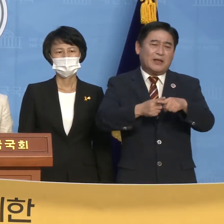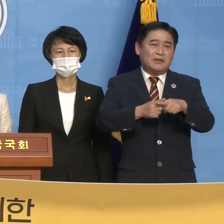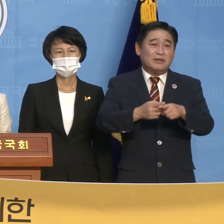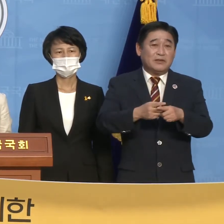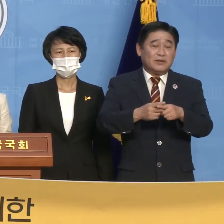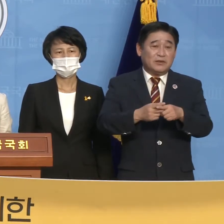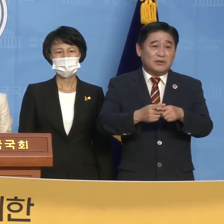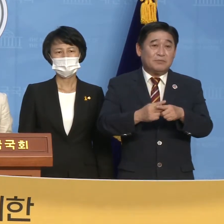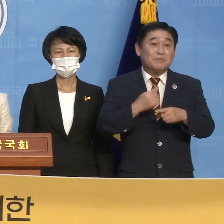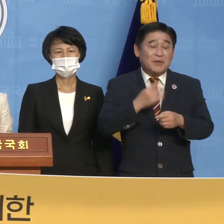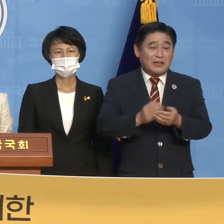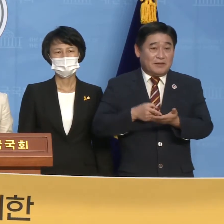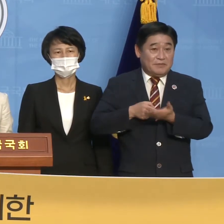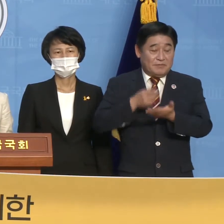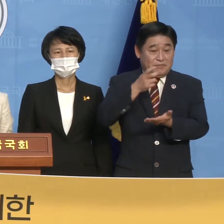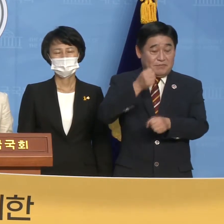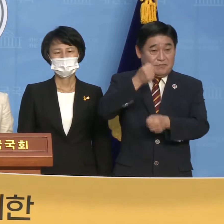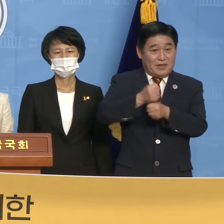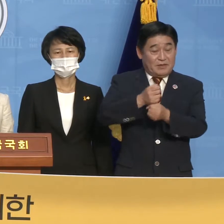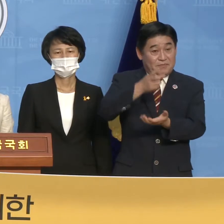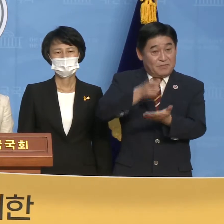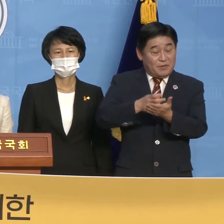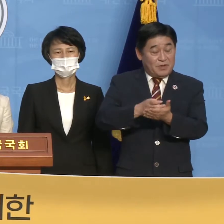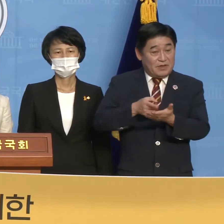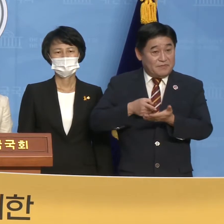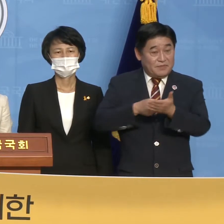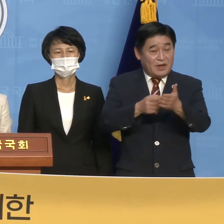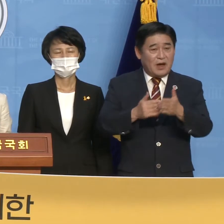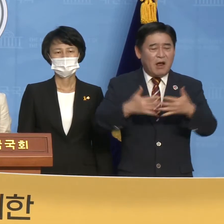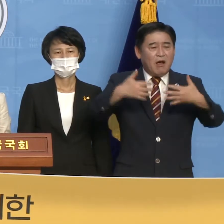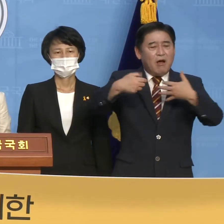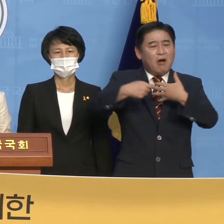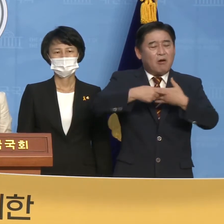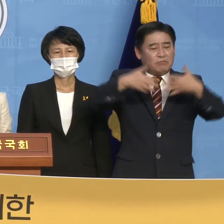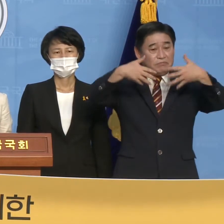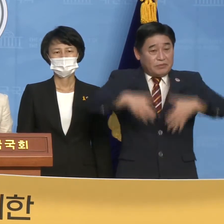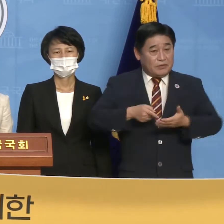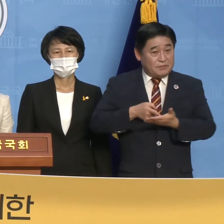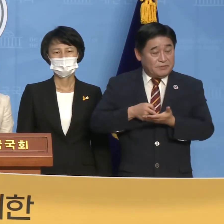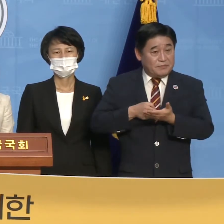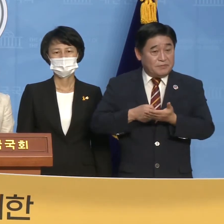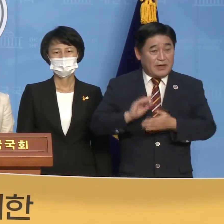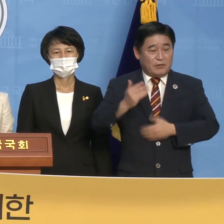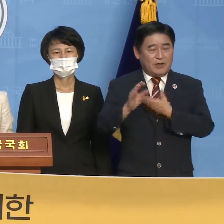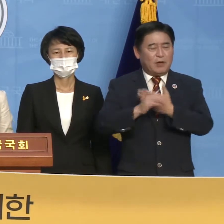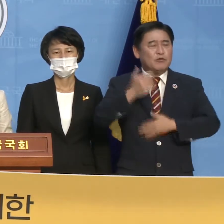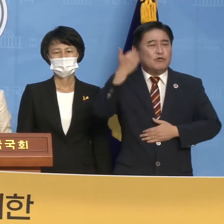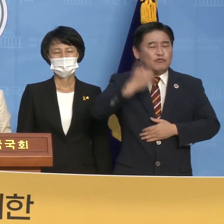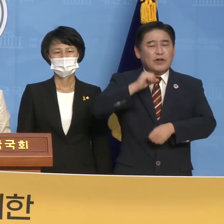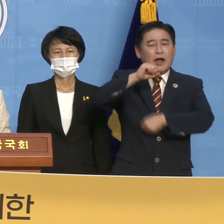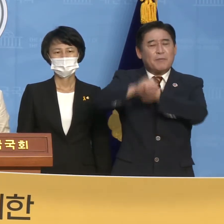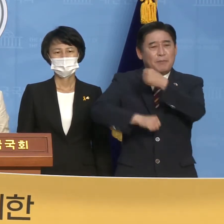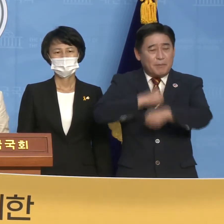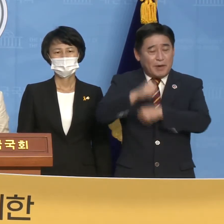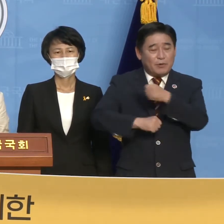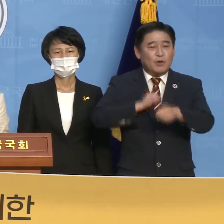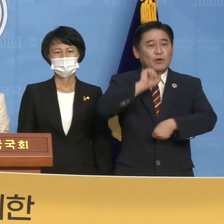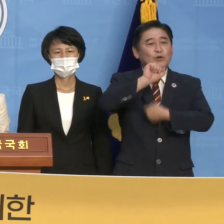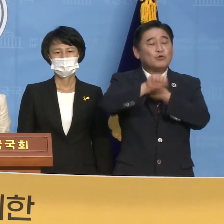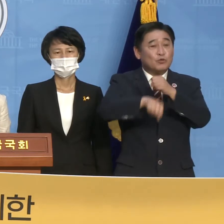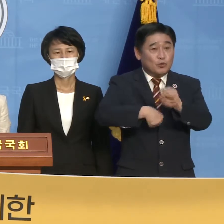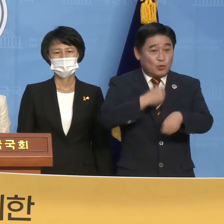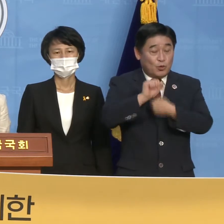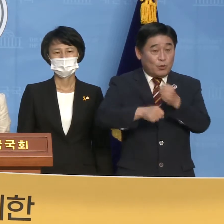평가를 받아왔습니다. 형식적인 등록 요건만 갖추면 누구나 어디에서나